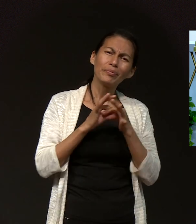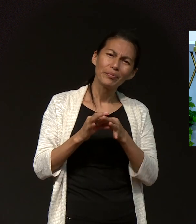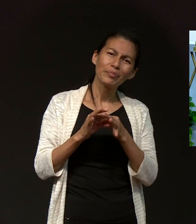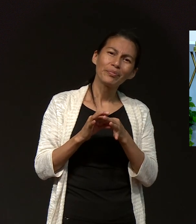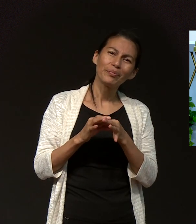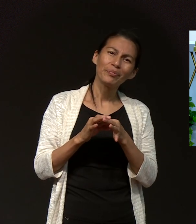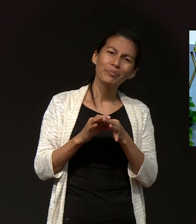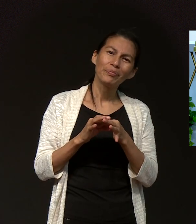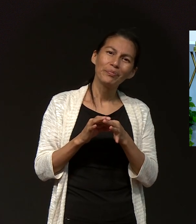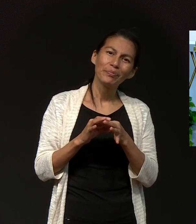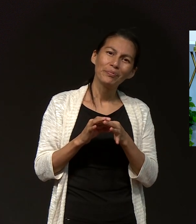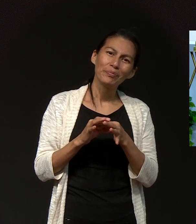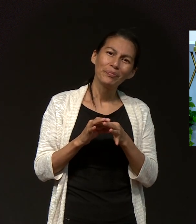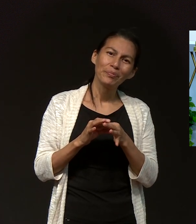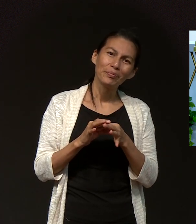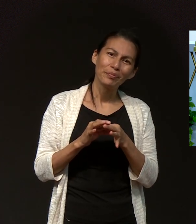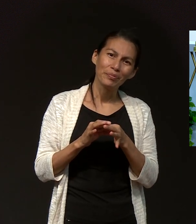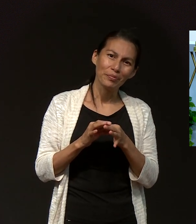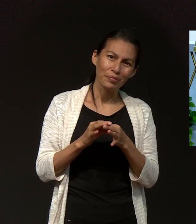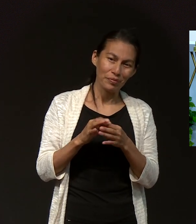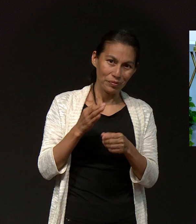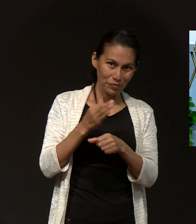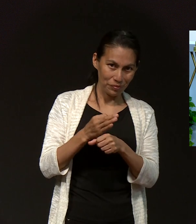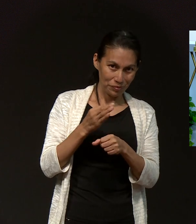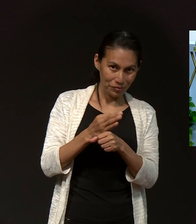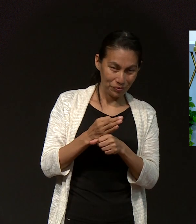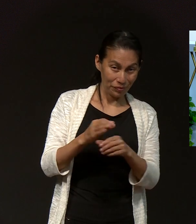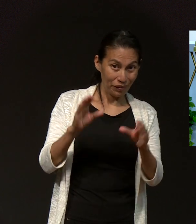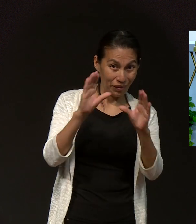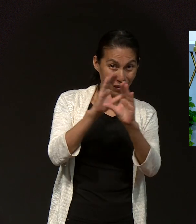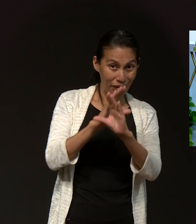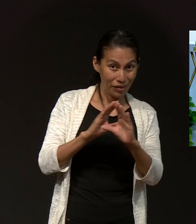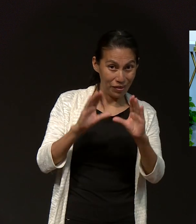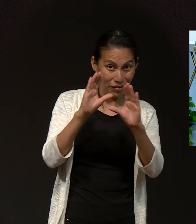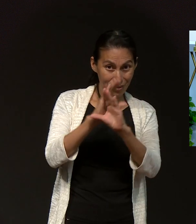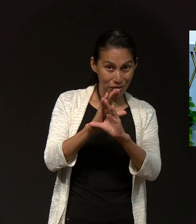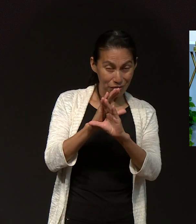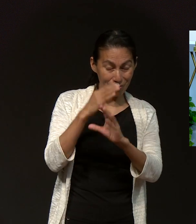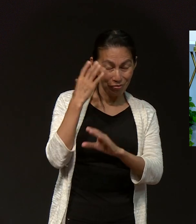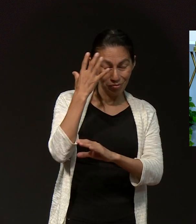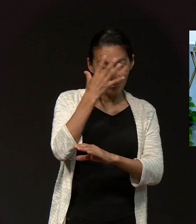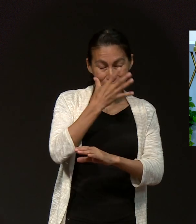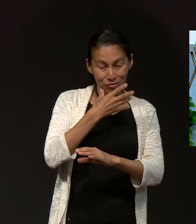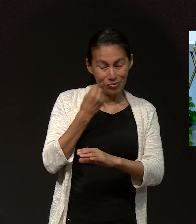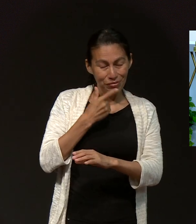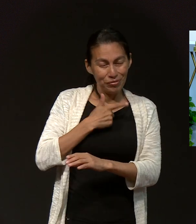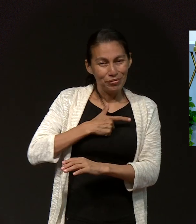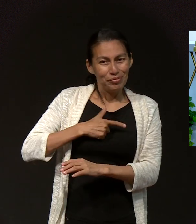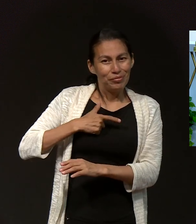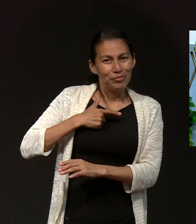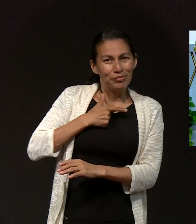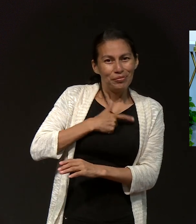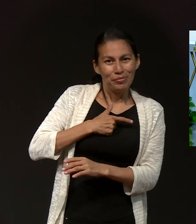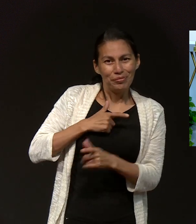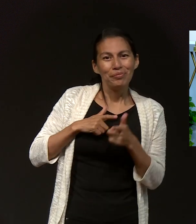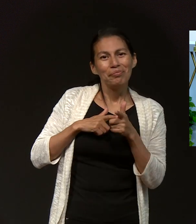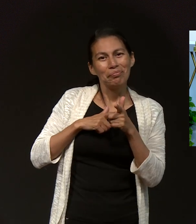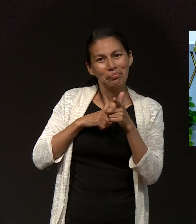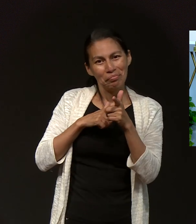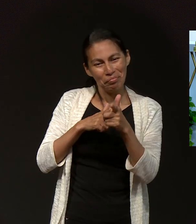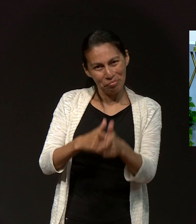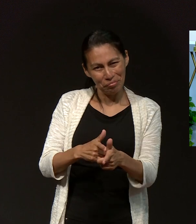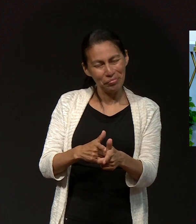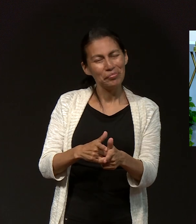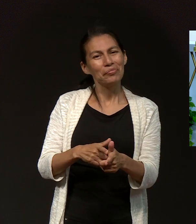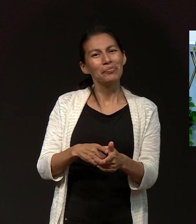todos podamos orar los unos por los otros, vamos a escuchar una melodía que nos